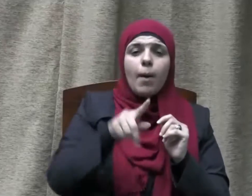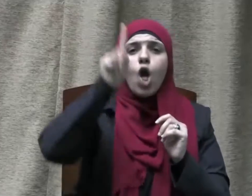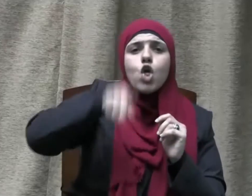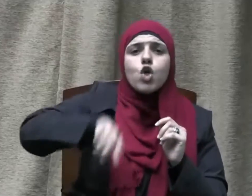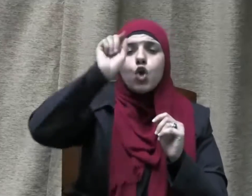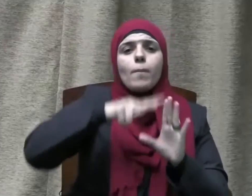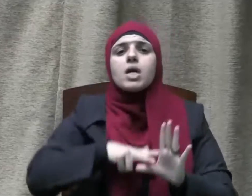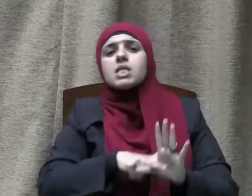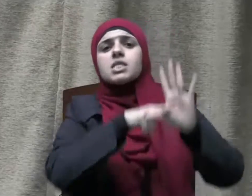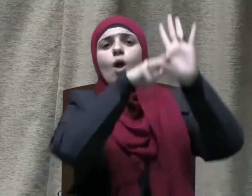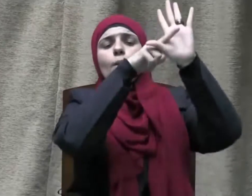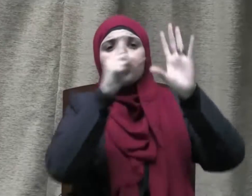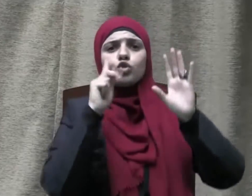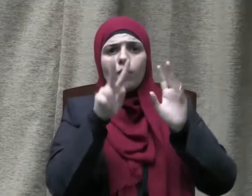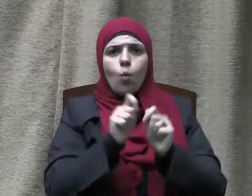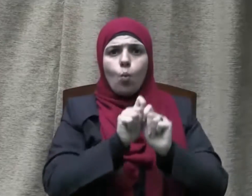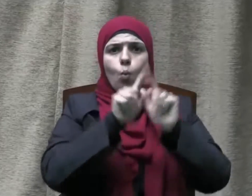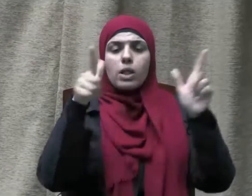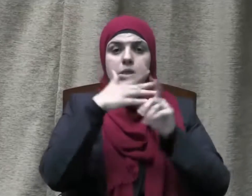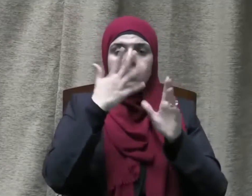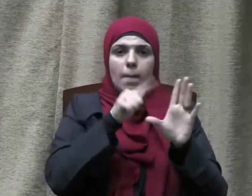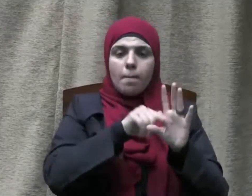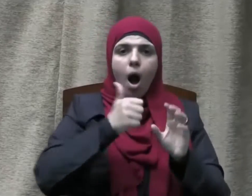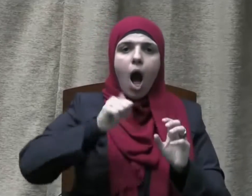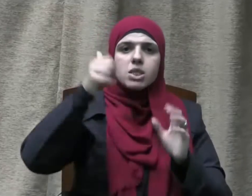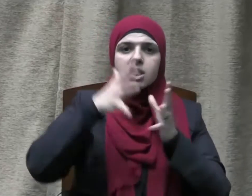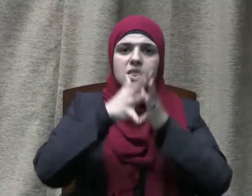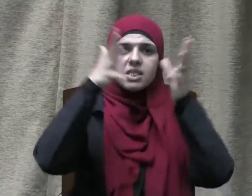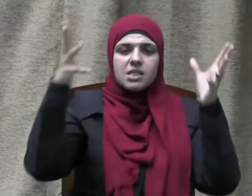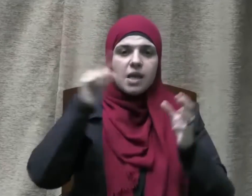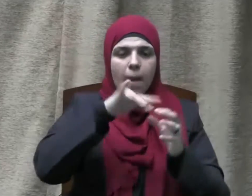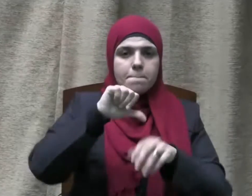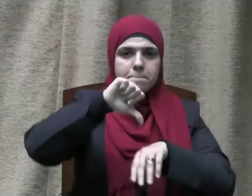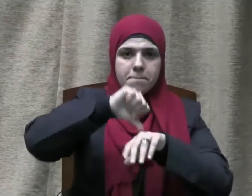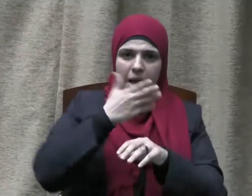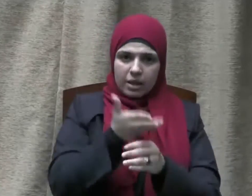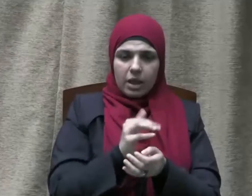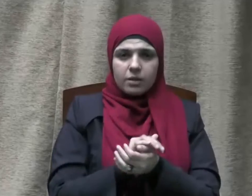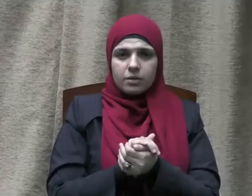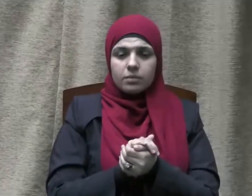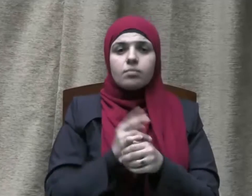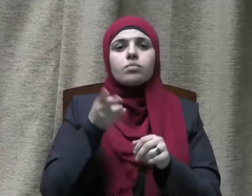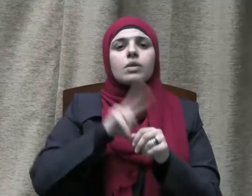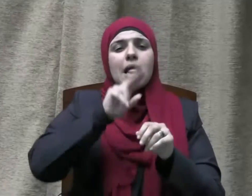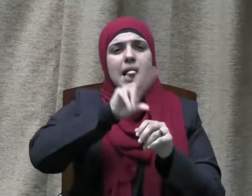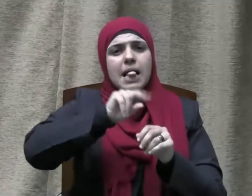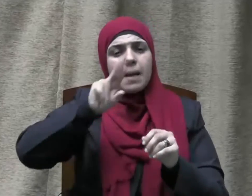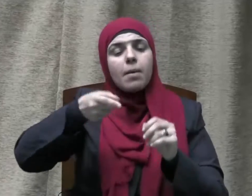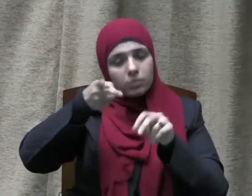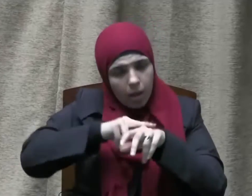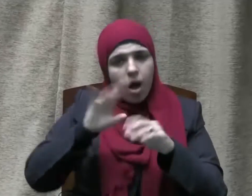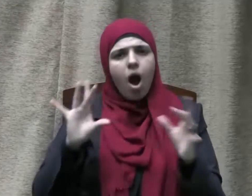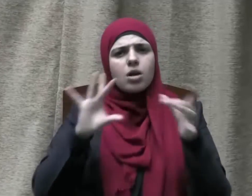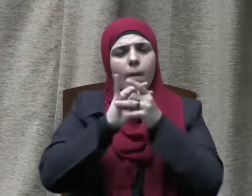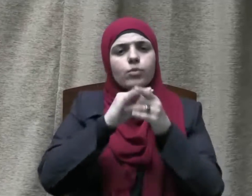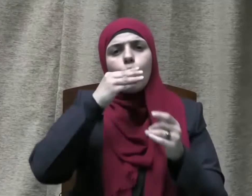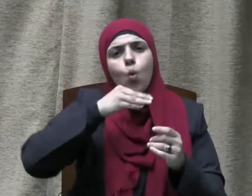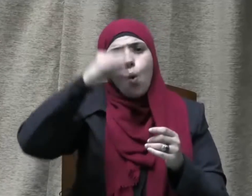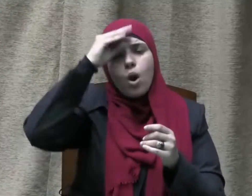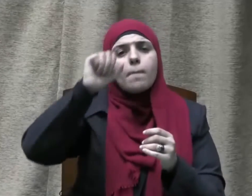والمعراج بيانا لعظيم شأنها وجليل قدرها كما ربطها القرآن الكريم بحدث تحويل